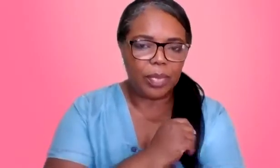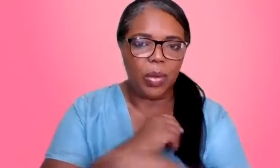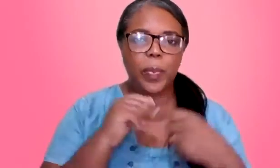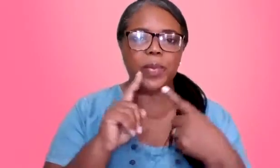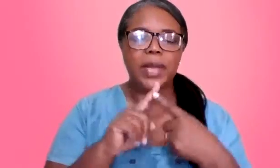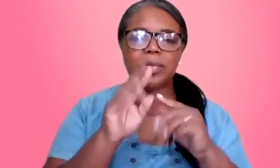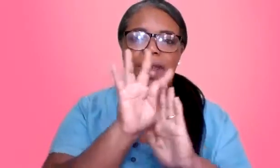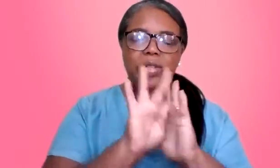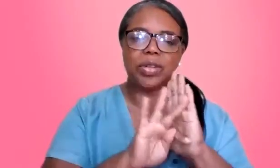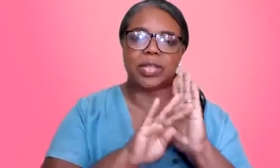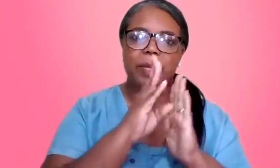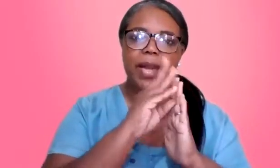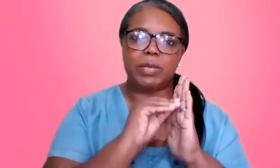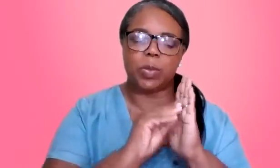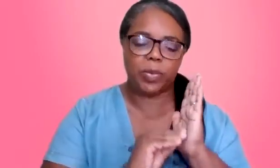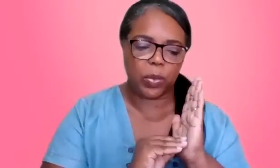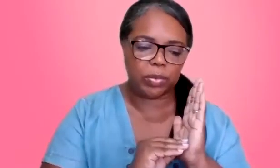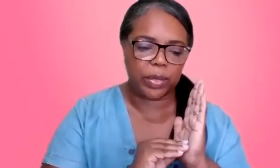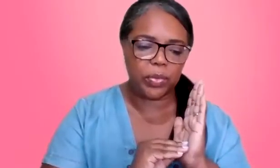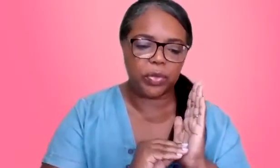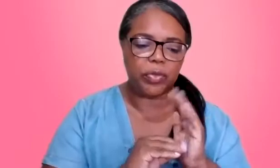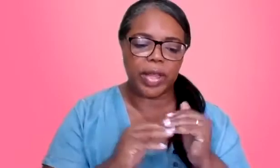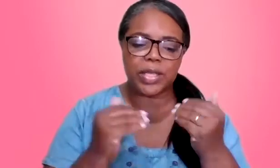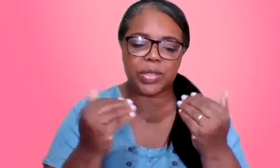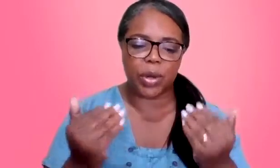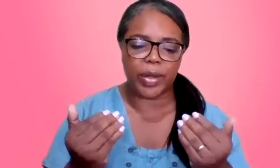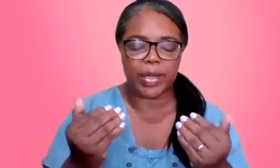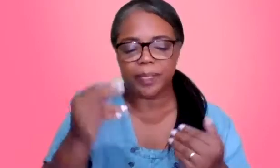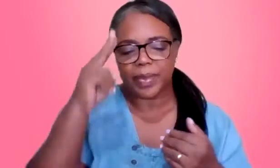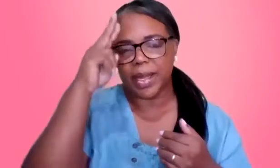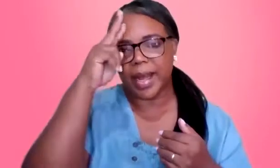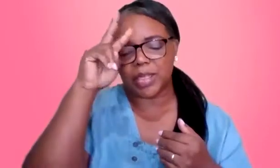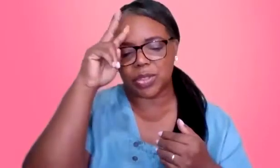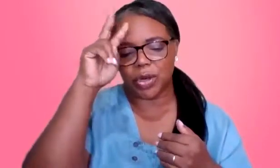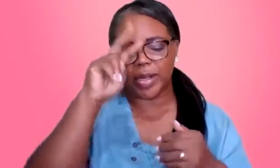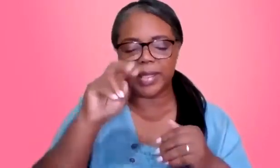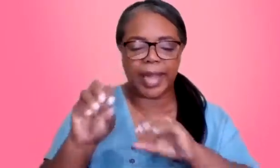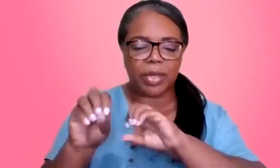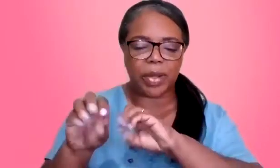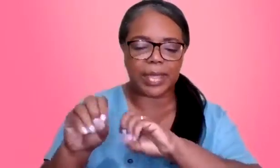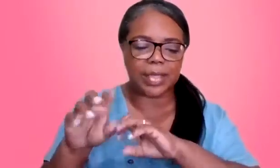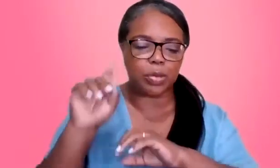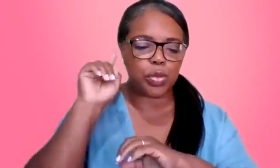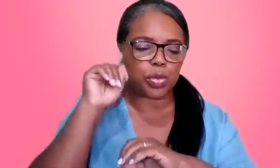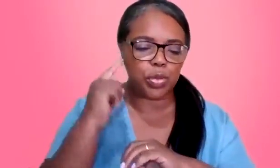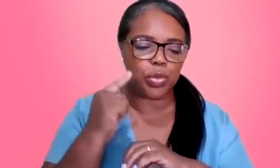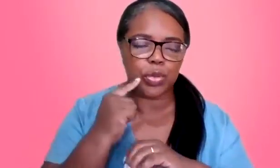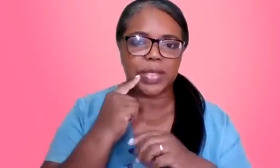o primeiro texto que nós trabalhamos, o primeiro conteúdo, foi a história da educação dos surdos.